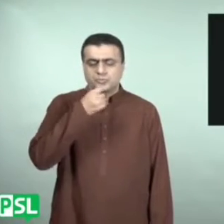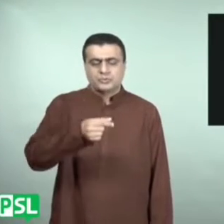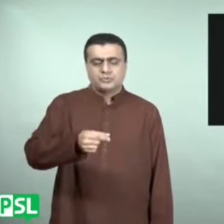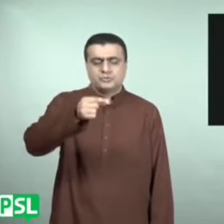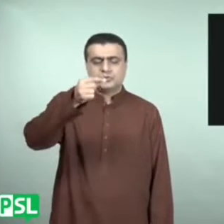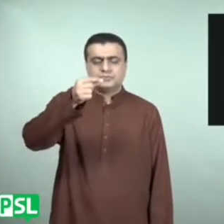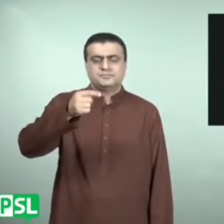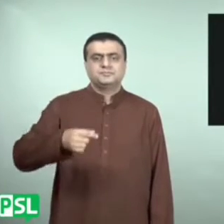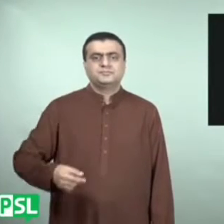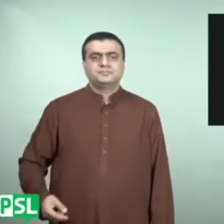اسٹرا.